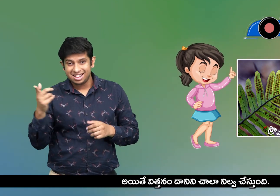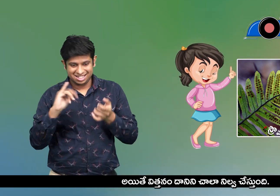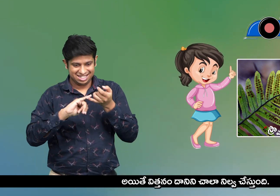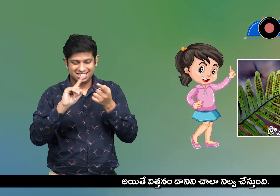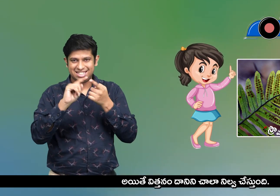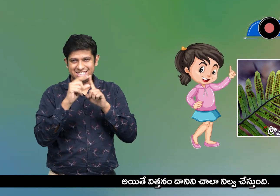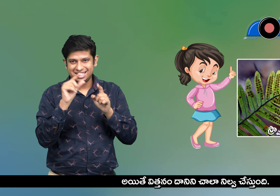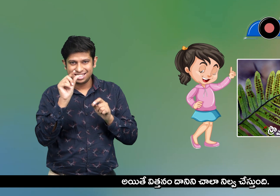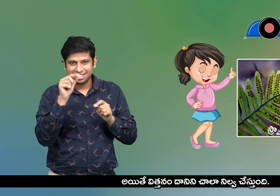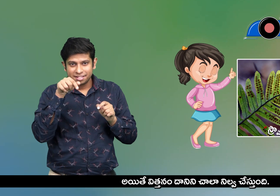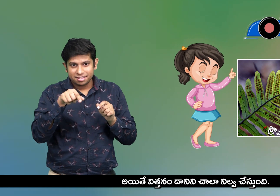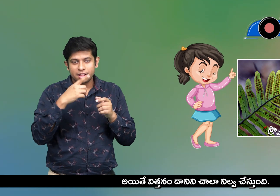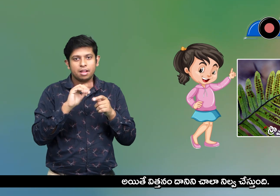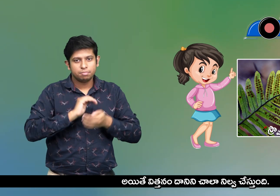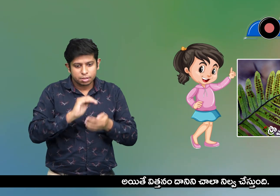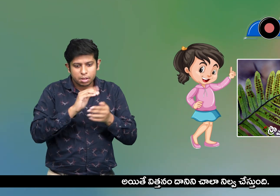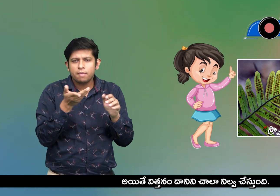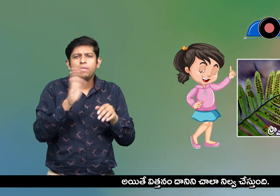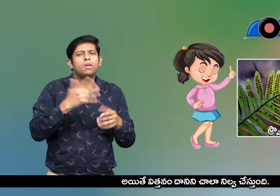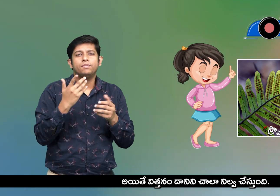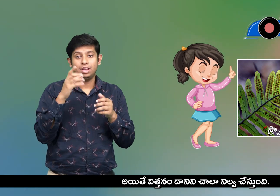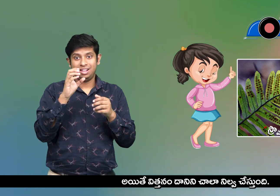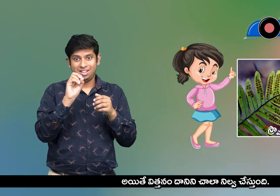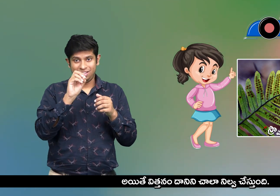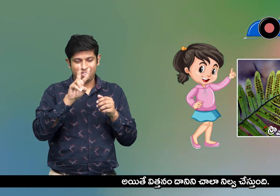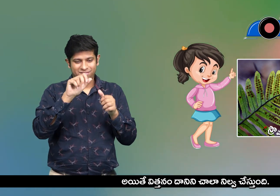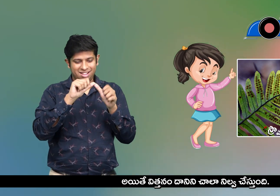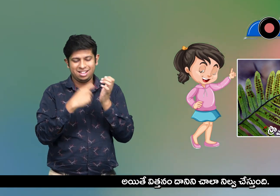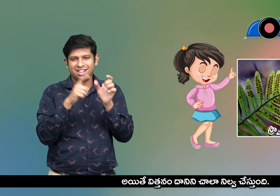అయితే విత్తనం దానిని చాలా నిల్వ చేస్తుంది.